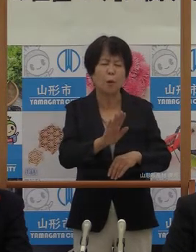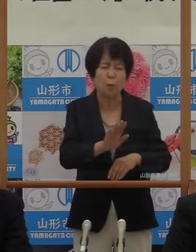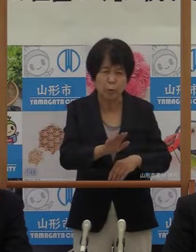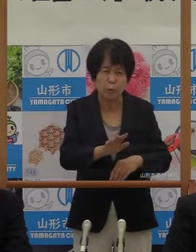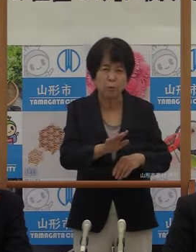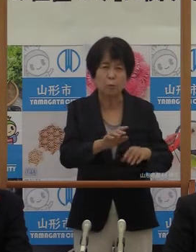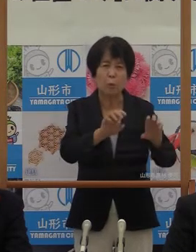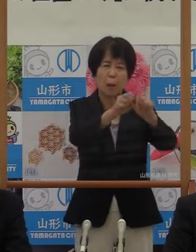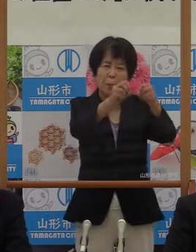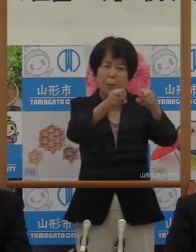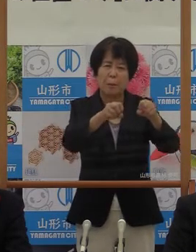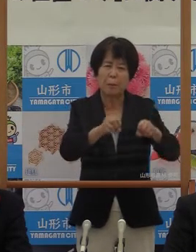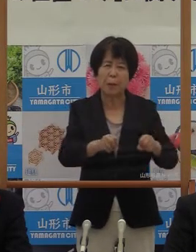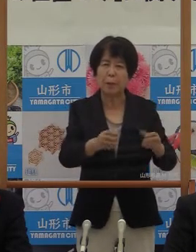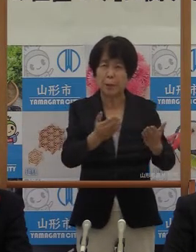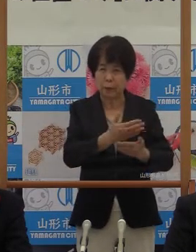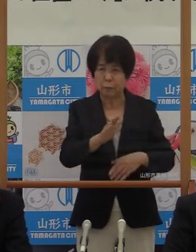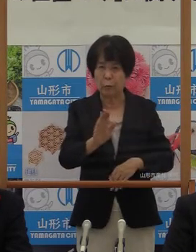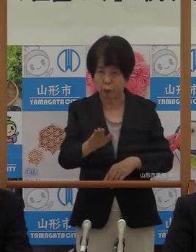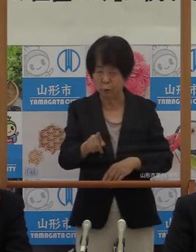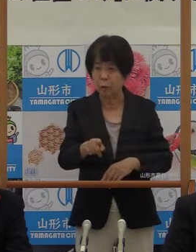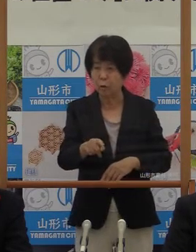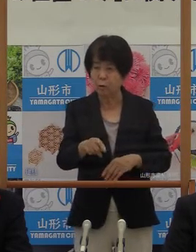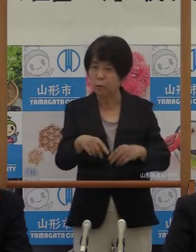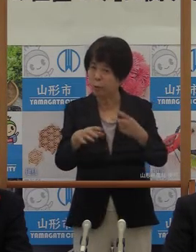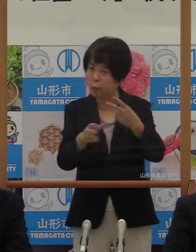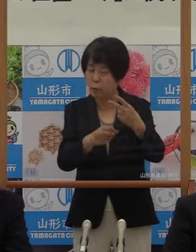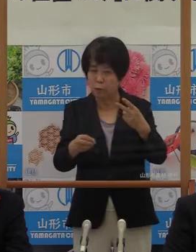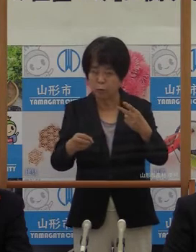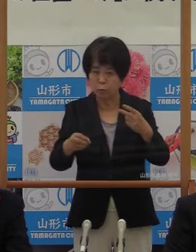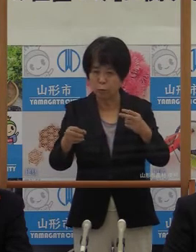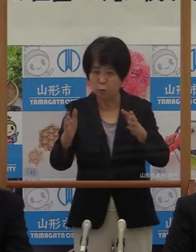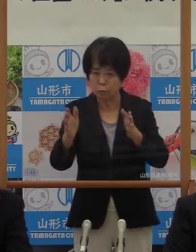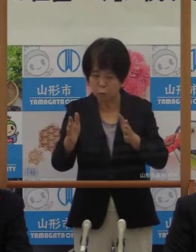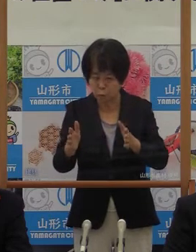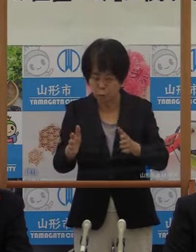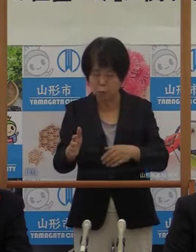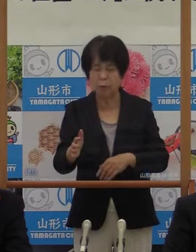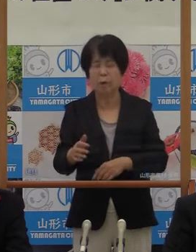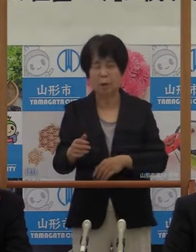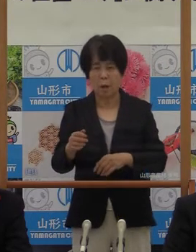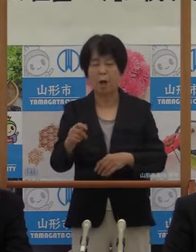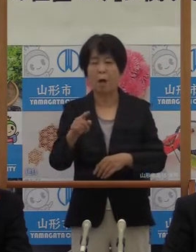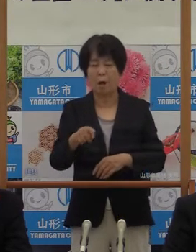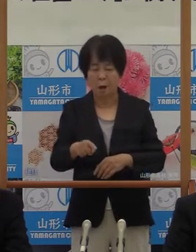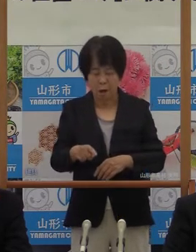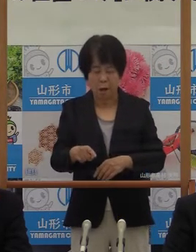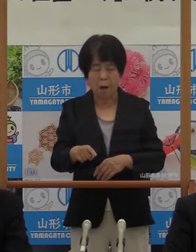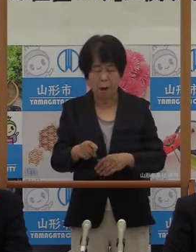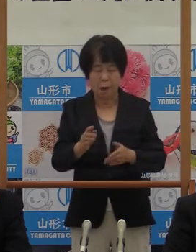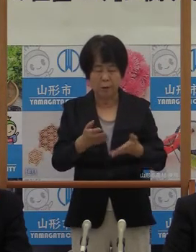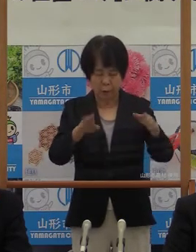早くなったりするかと思うんですけど、やっぱりこの2ヶ月弱でこの決断に至ったというところ